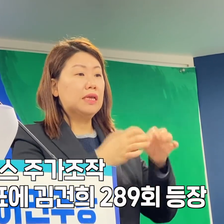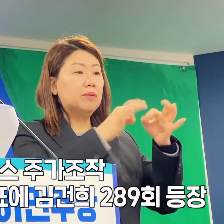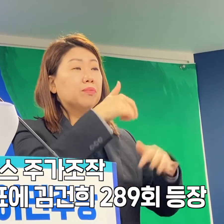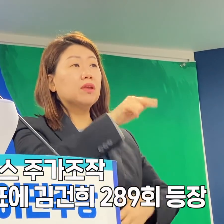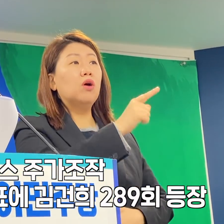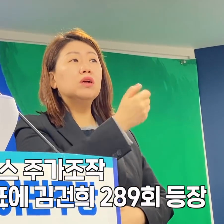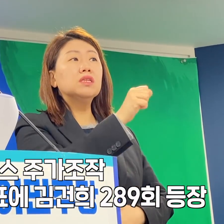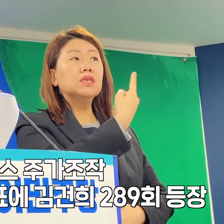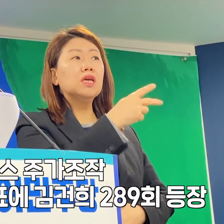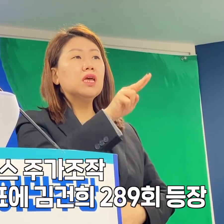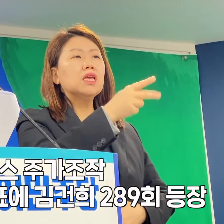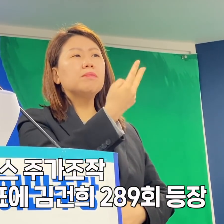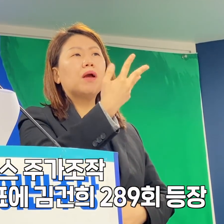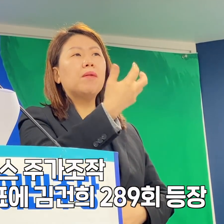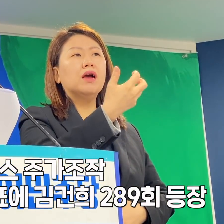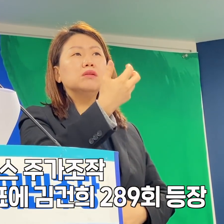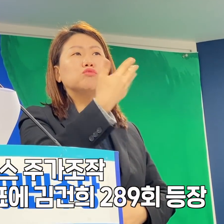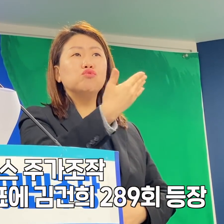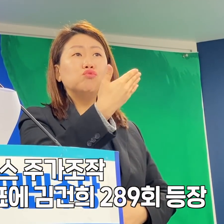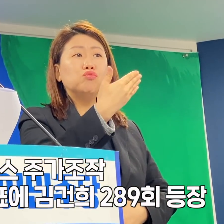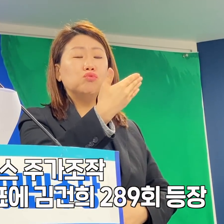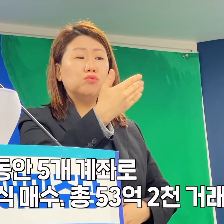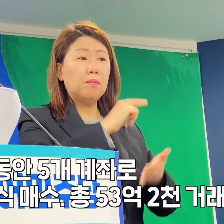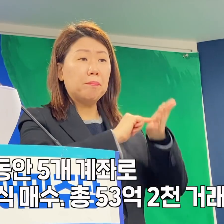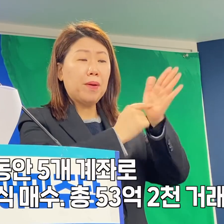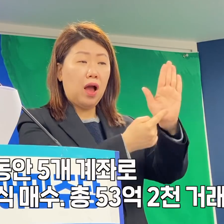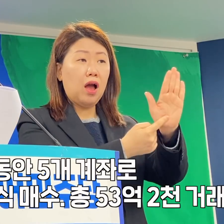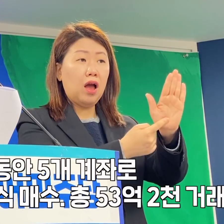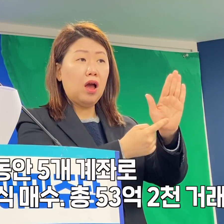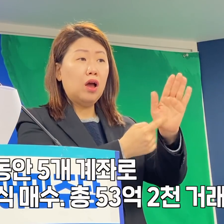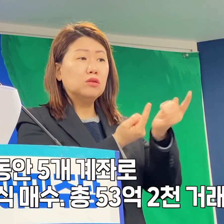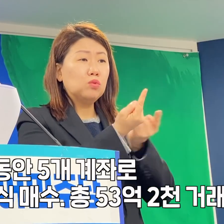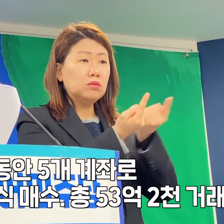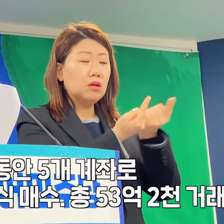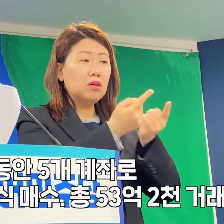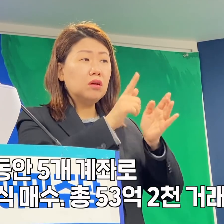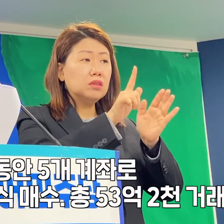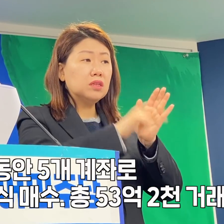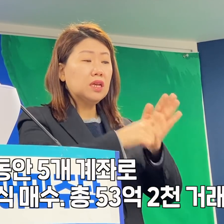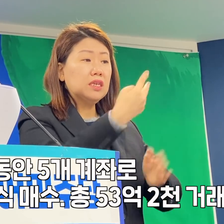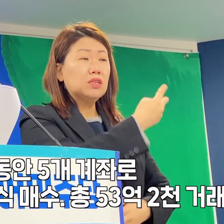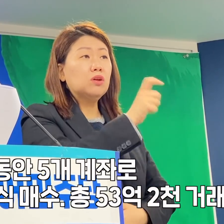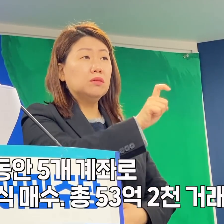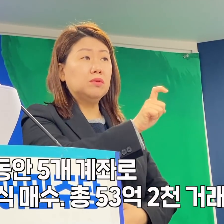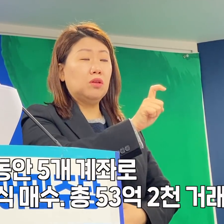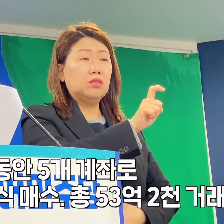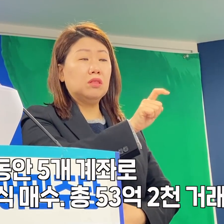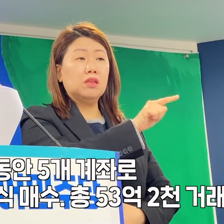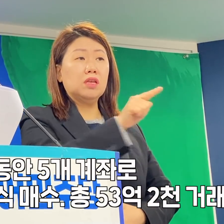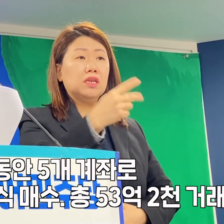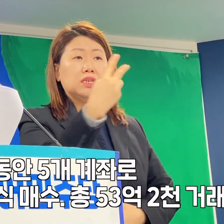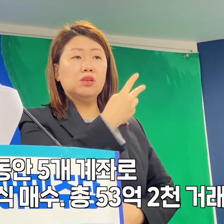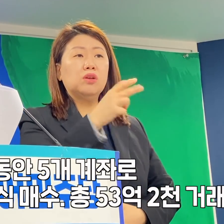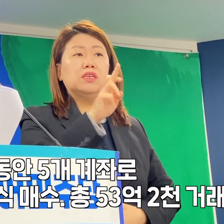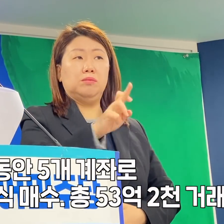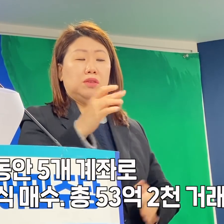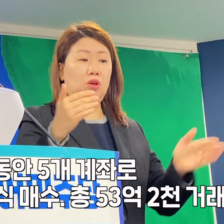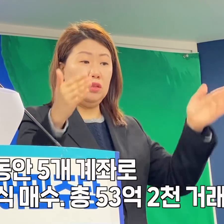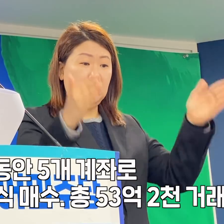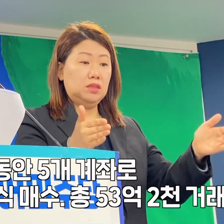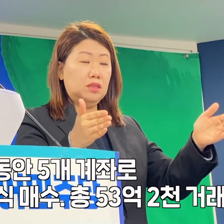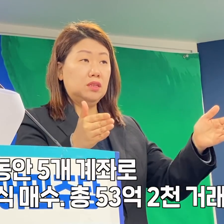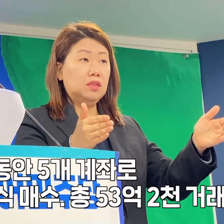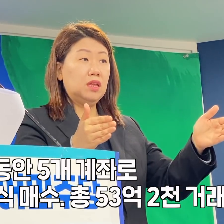씨가 289회 등장하고 주가 조작이 한창이던 2010년에서 2012년